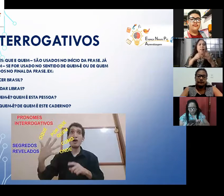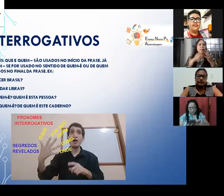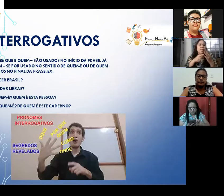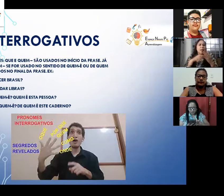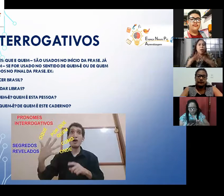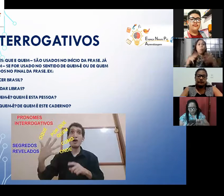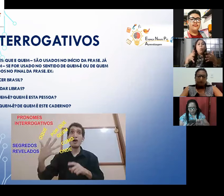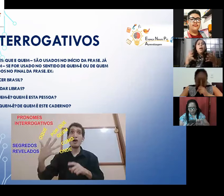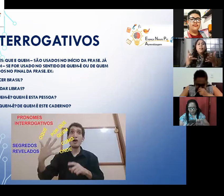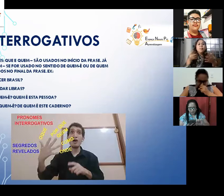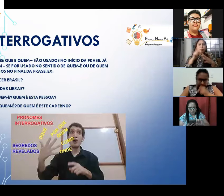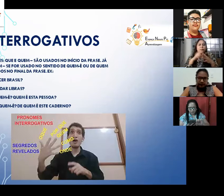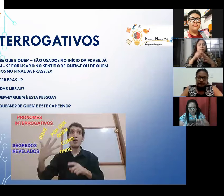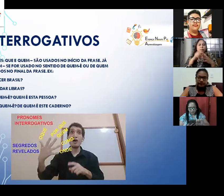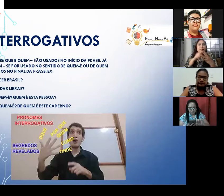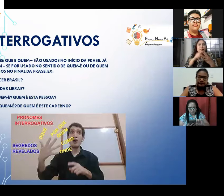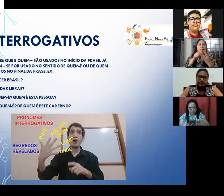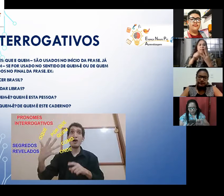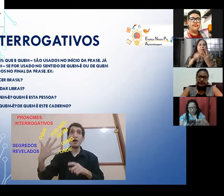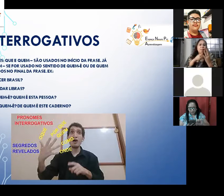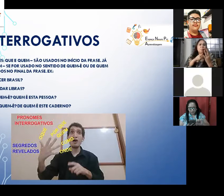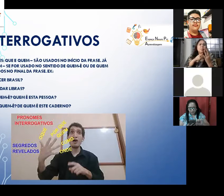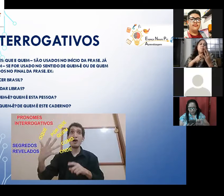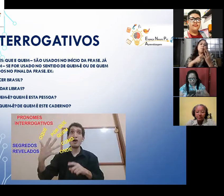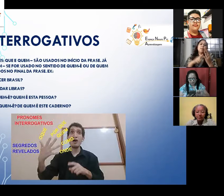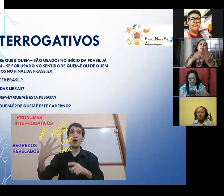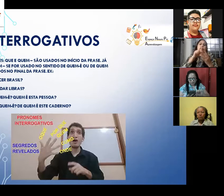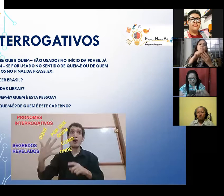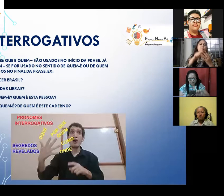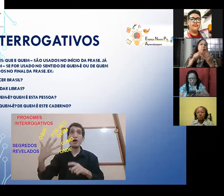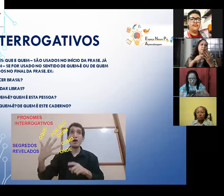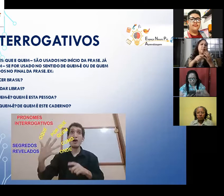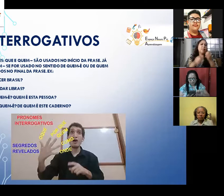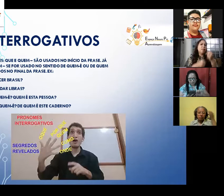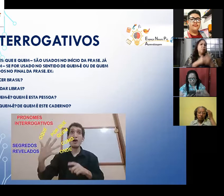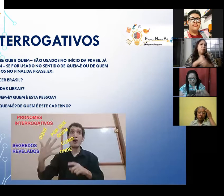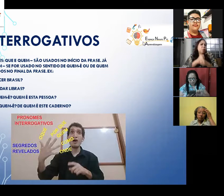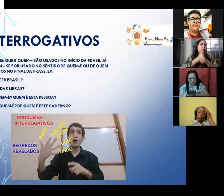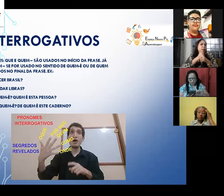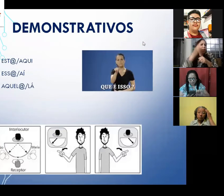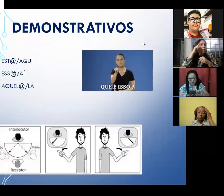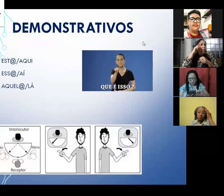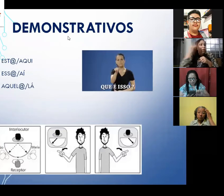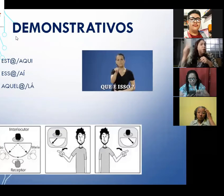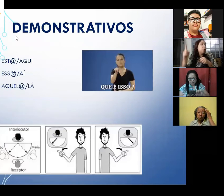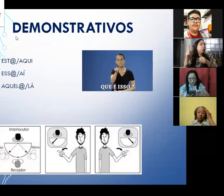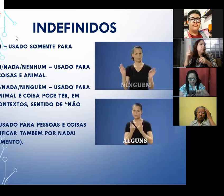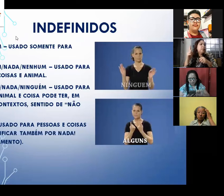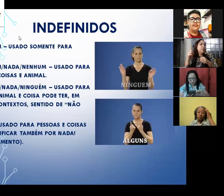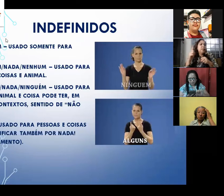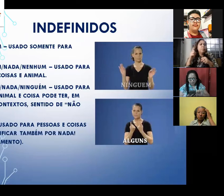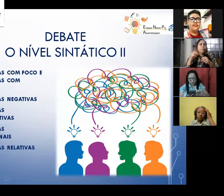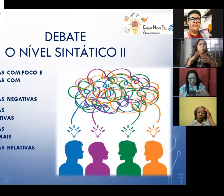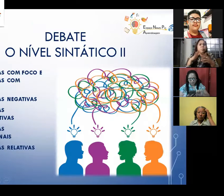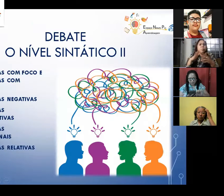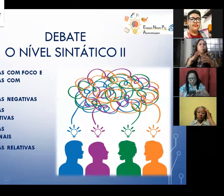data. Quando, data, né? Para saber exatamente dia, o ano, o